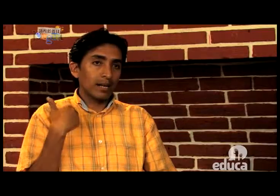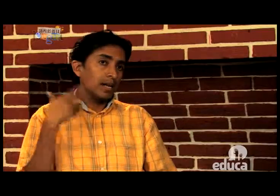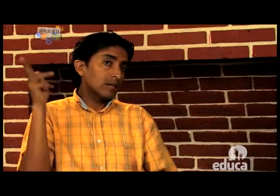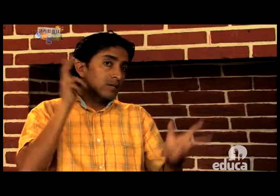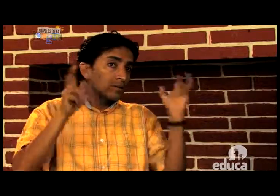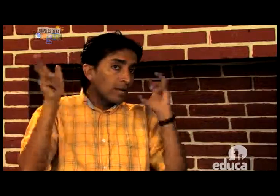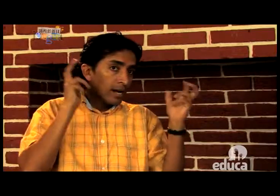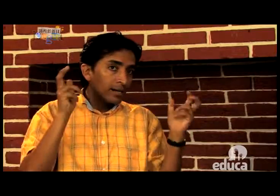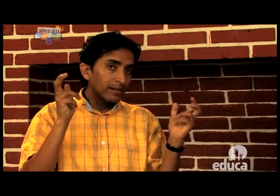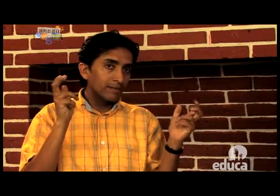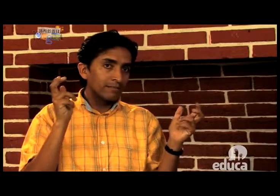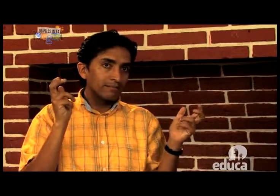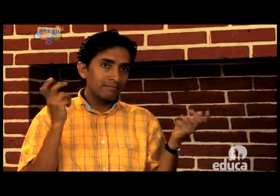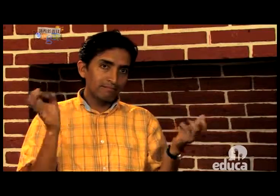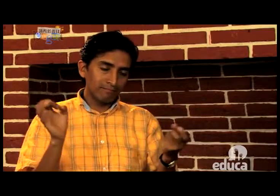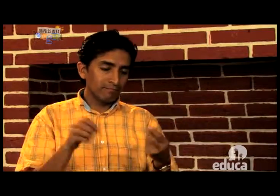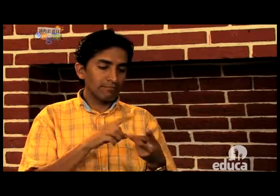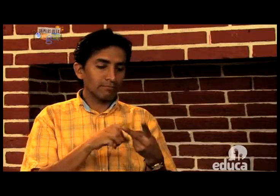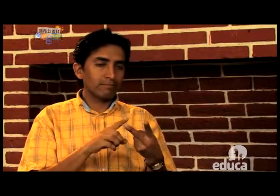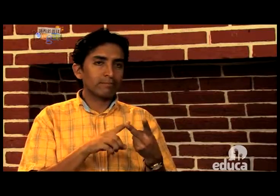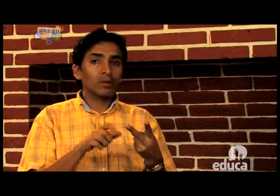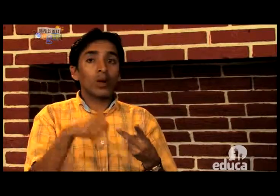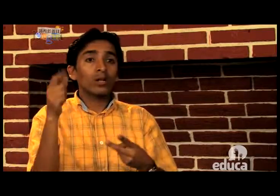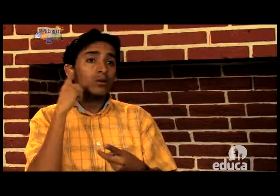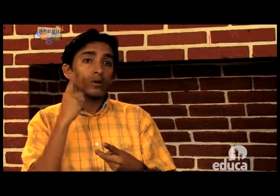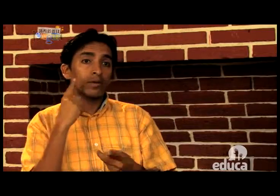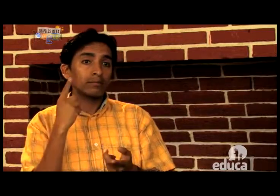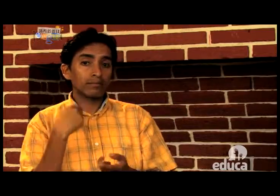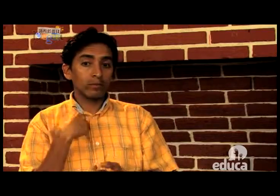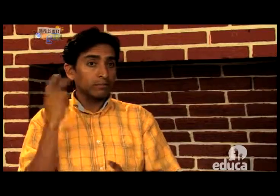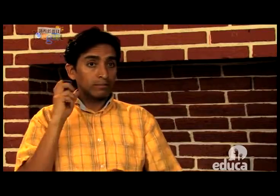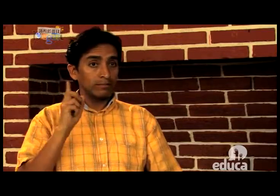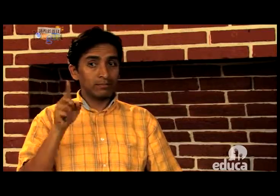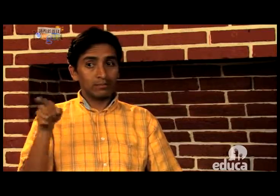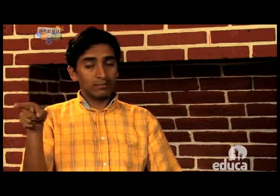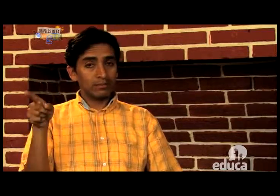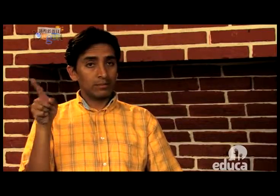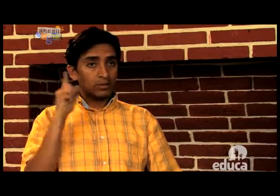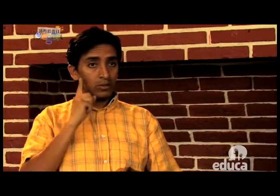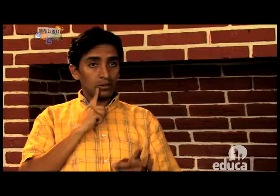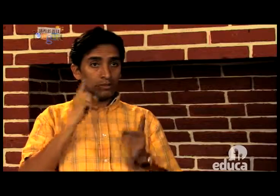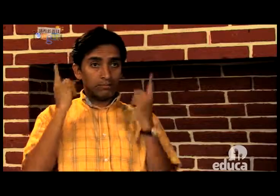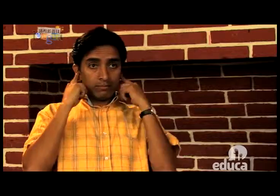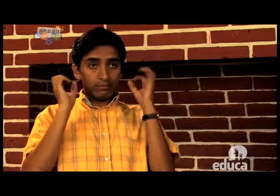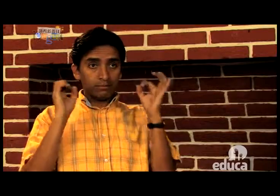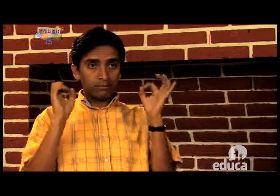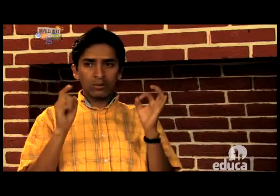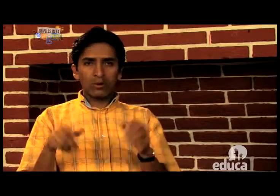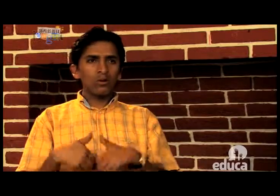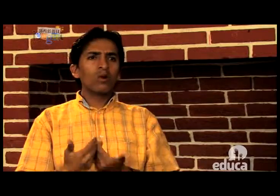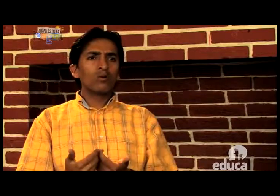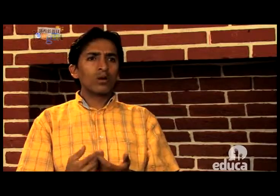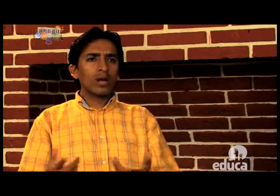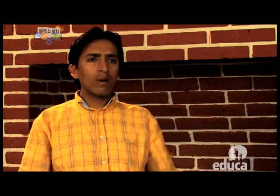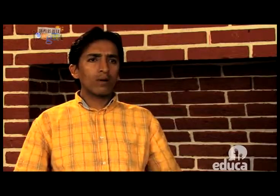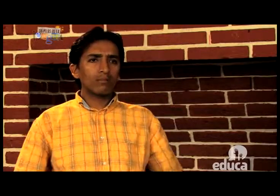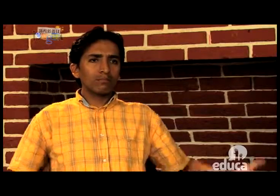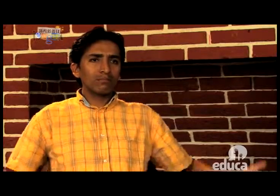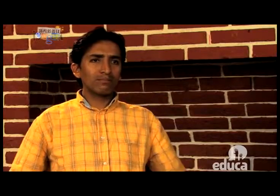bailar, porque a pesar de que no escucho, cuando hay vibraciones, los bajos, yo puedo sentir y sé qué tipo de música